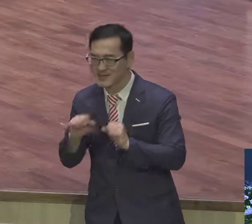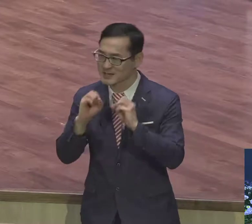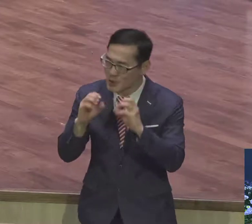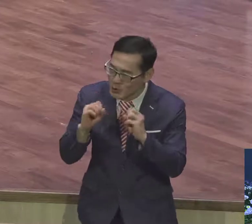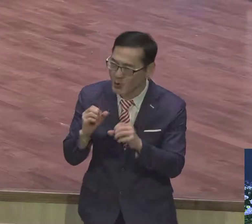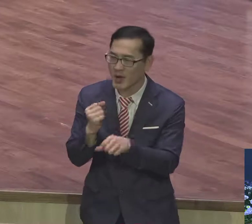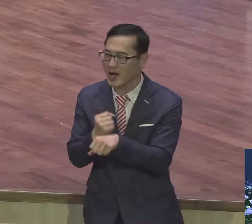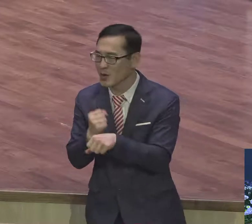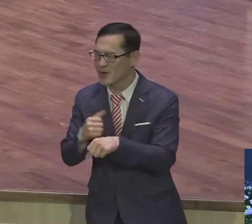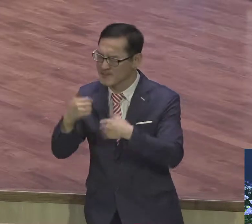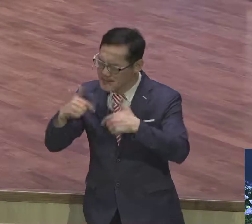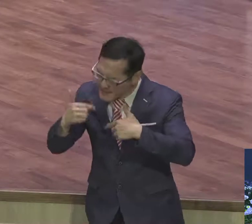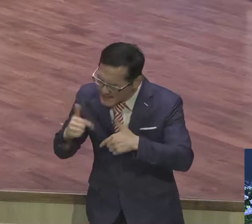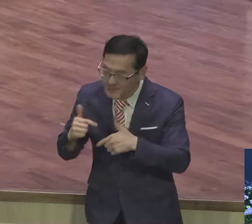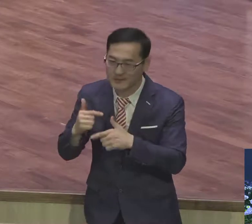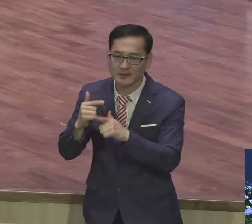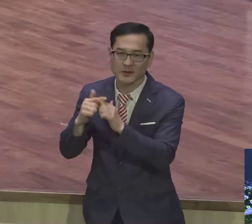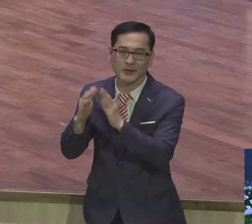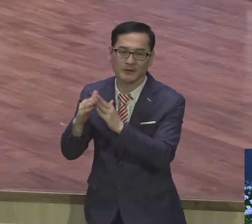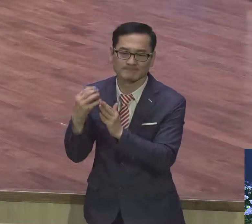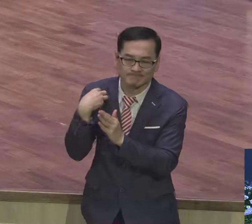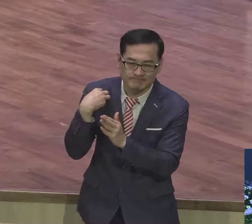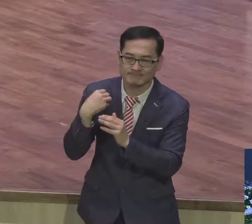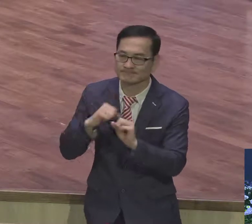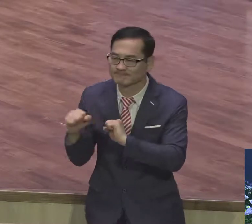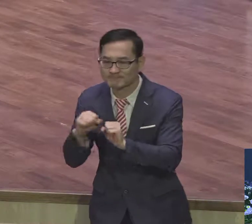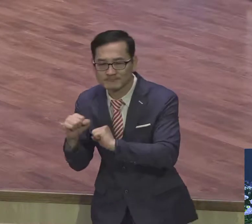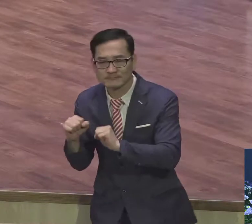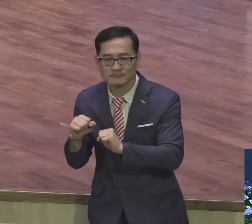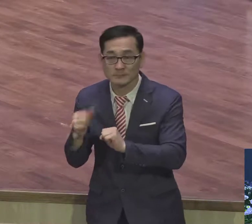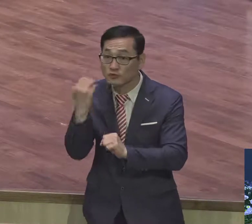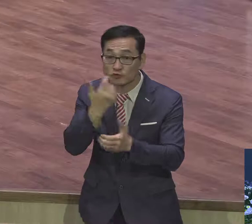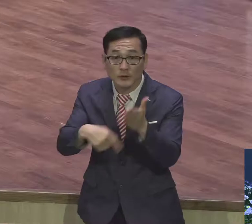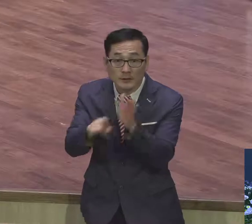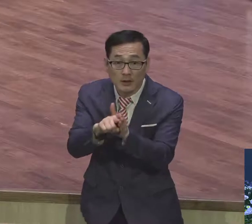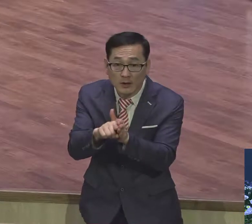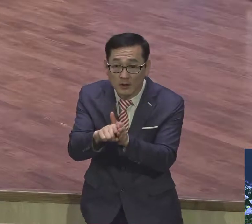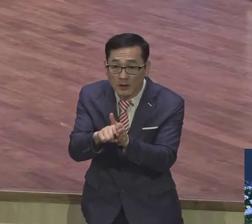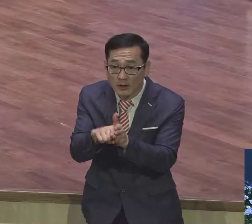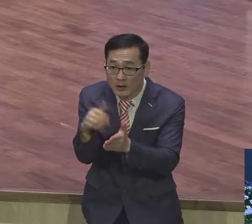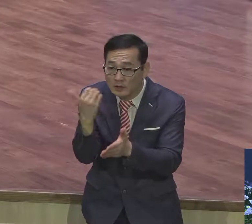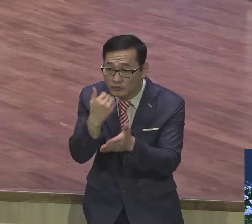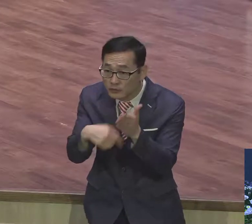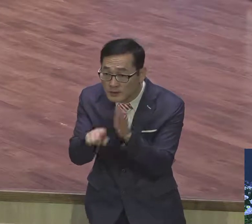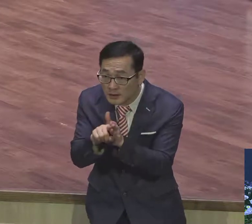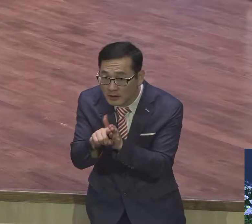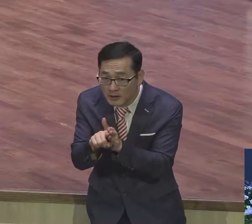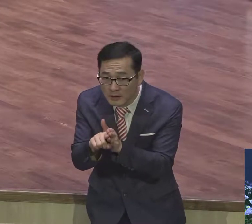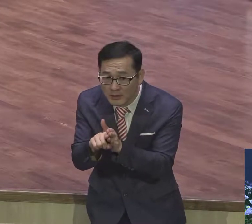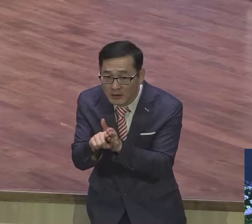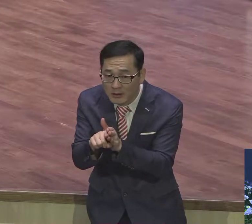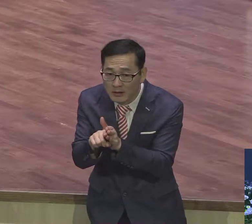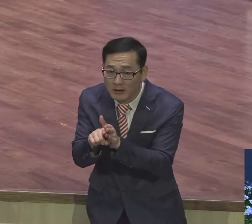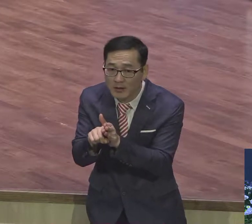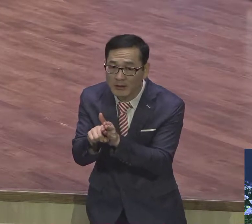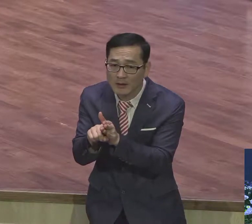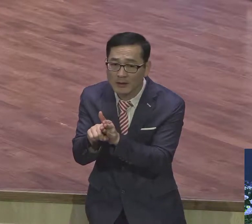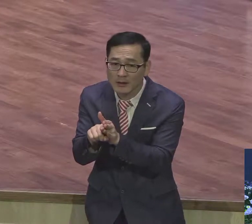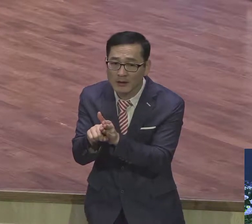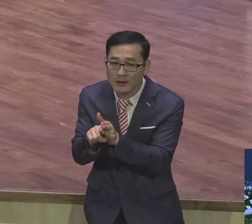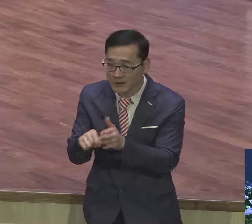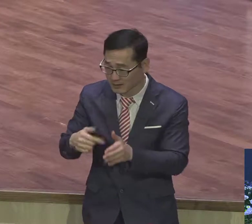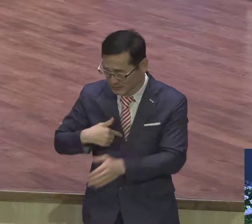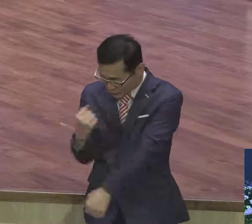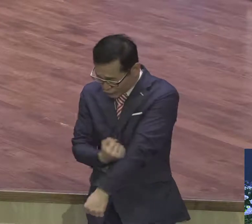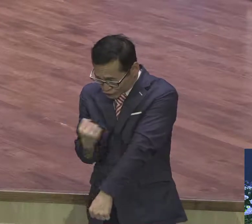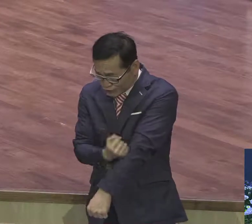팀들 그냥 말로 매일매 뛰고 누구를 위해서 하는 거예요. 누구를 위합니까. 그게 나면 돈이 됩니까.